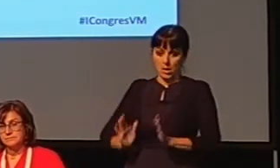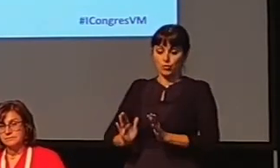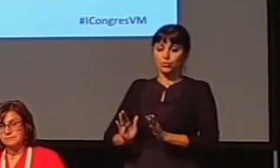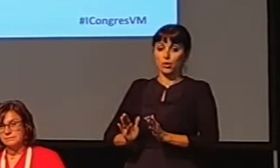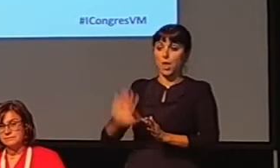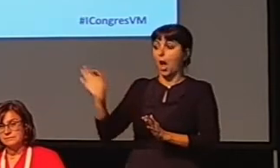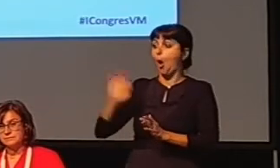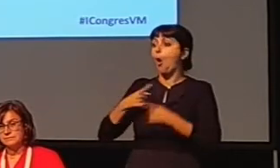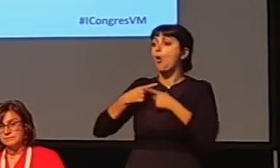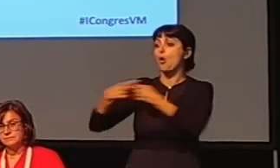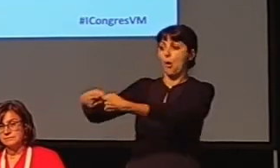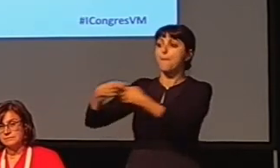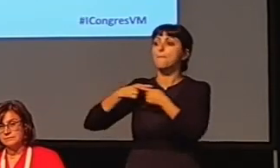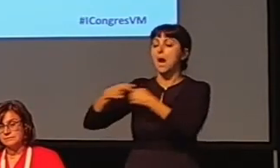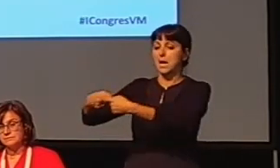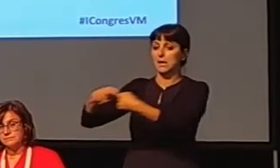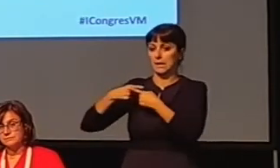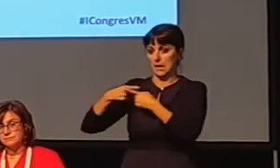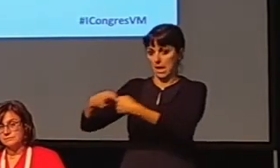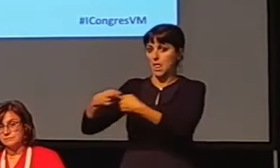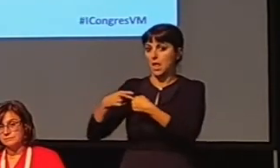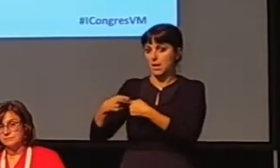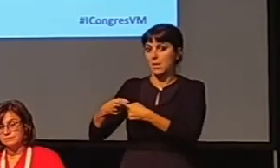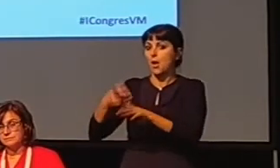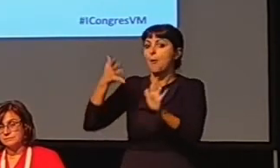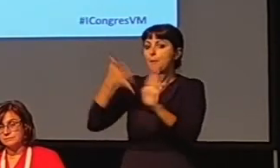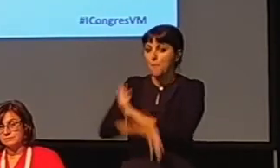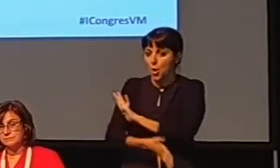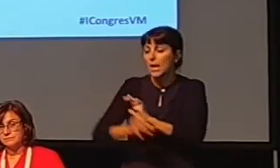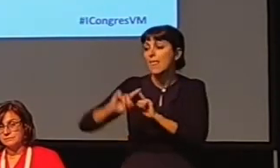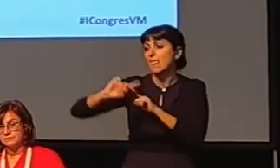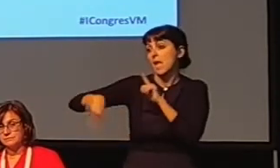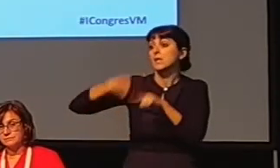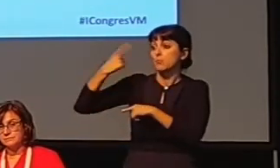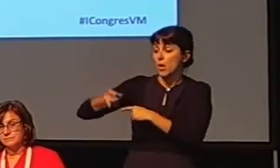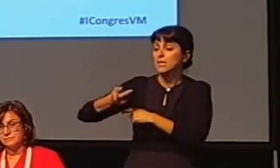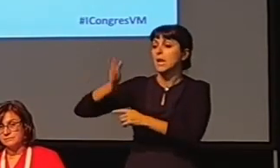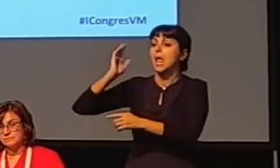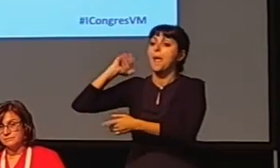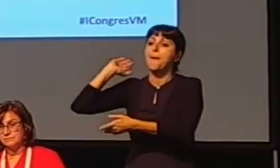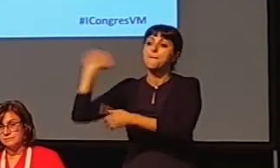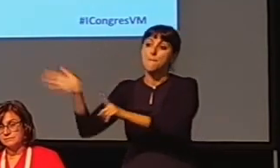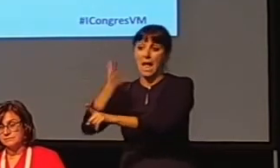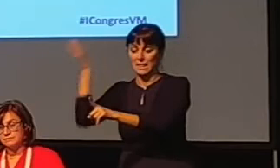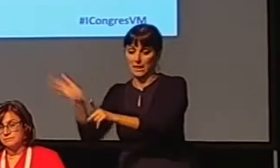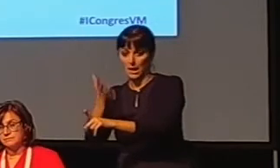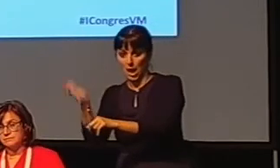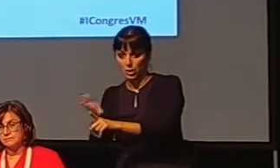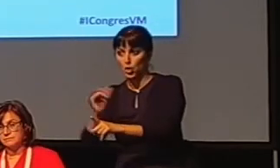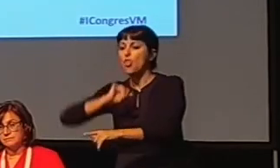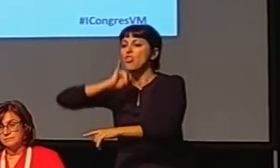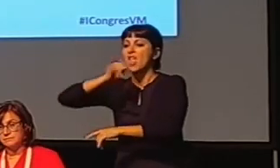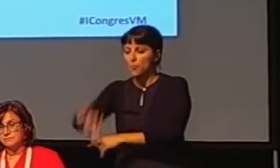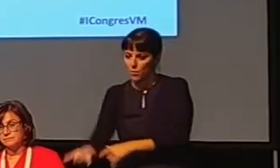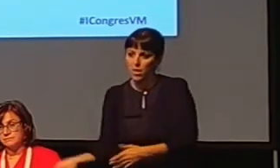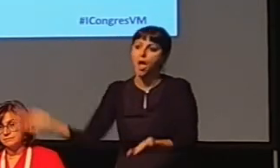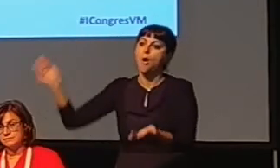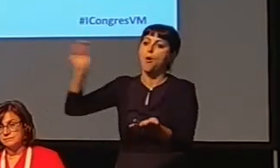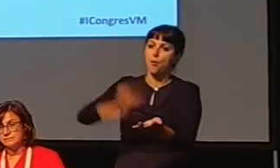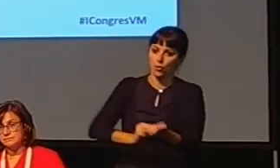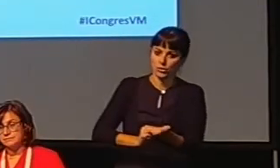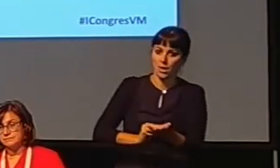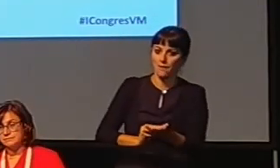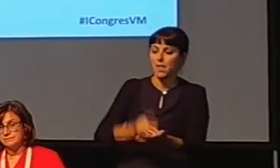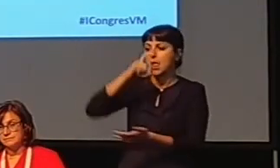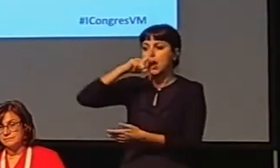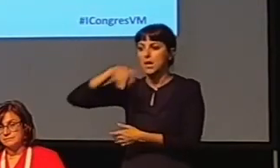una barbaridad, porque después hay niños que han relatado maltrato y estos niños, después de denunciar otra vez maltrato, han tenido